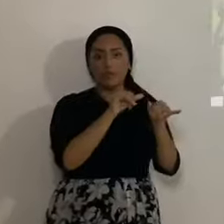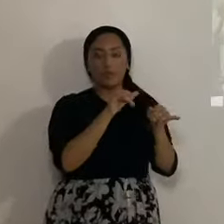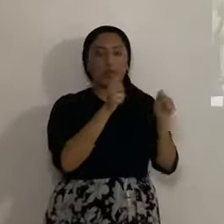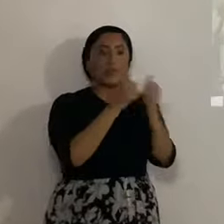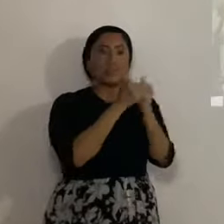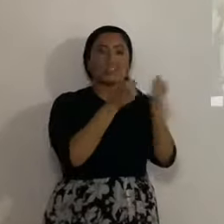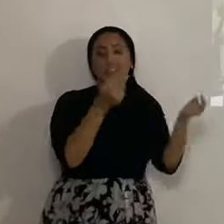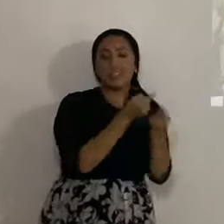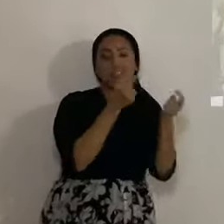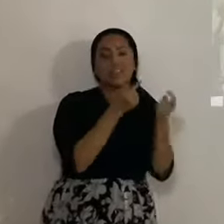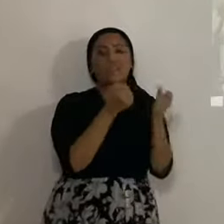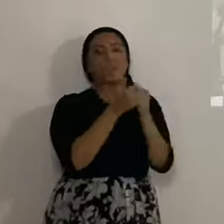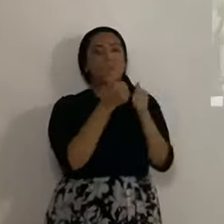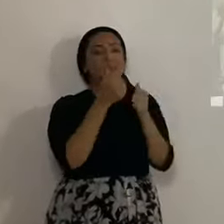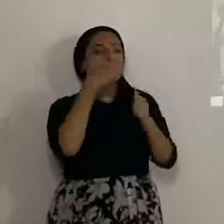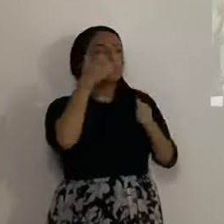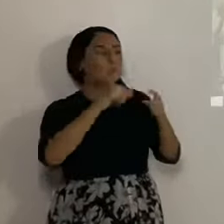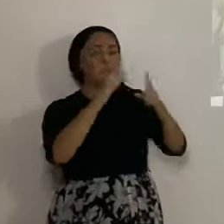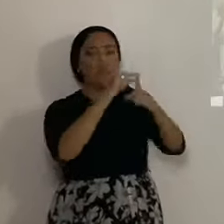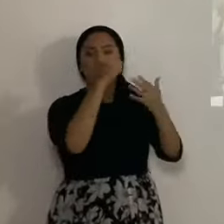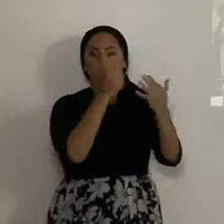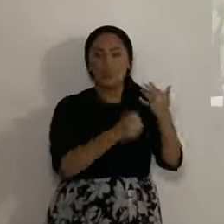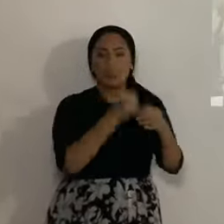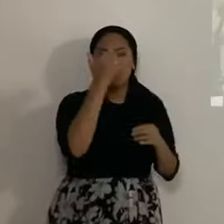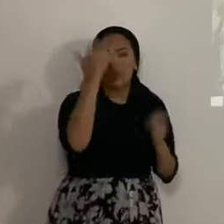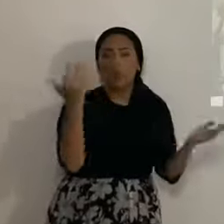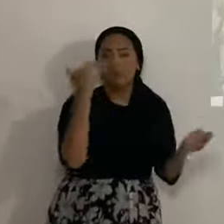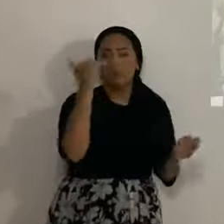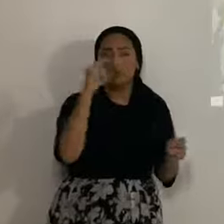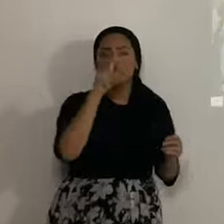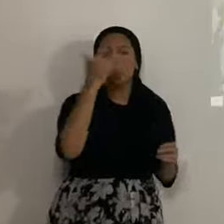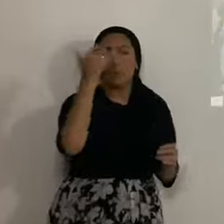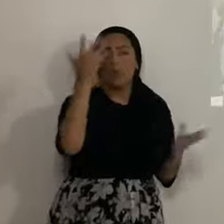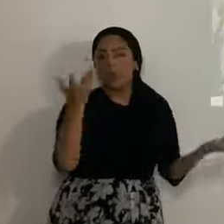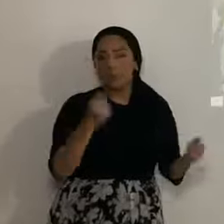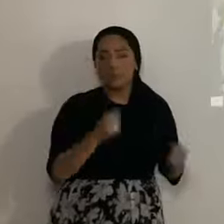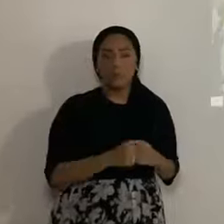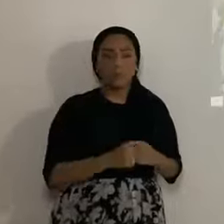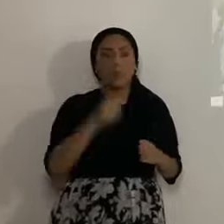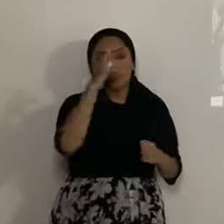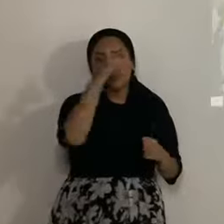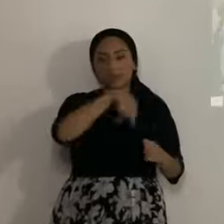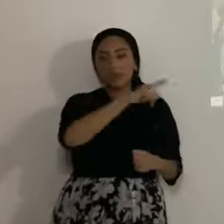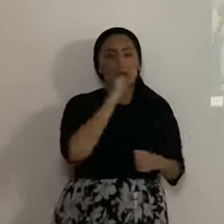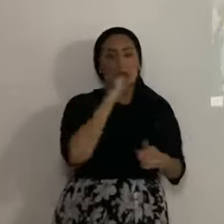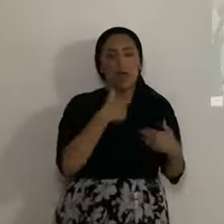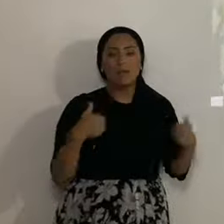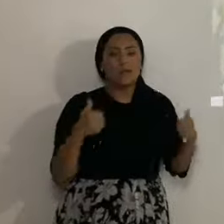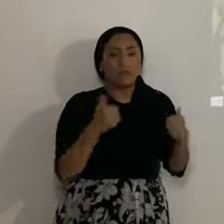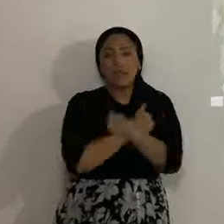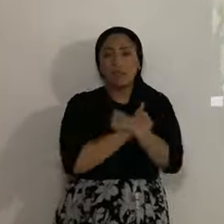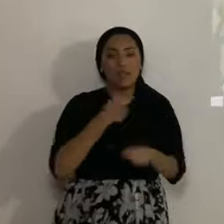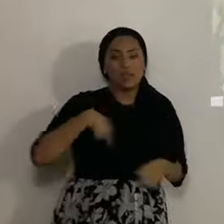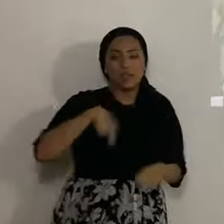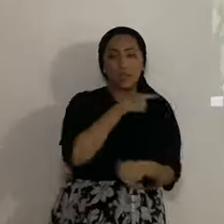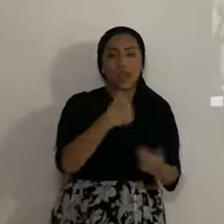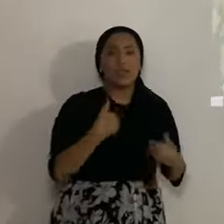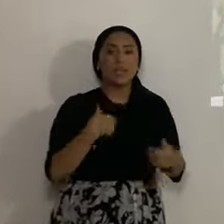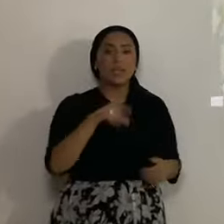aspereza, con rudeza, etcétera, etcétera. ¿Por qué? La pregunta es ¿por qué? Porque ellos no tienen amor, ellos tienen